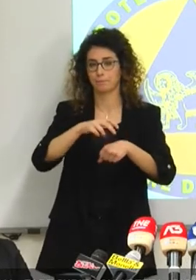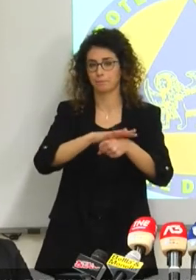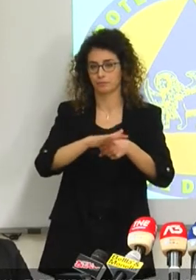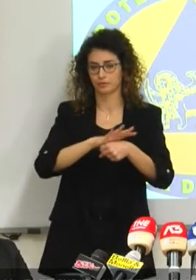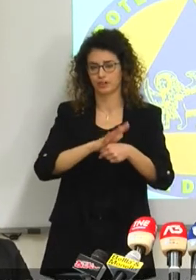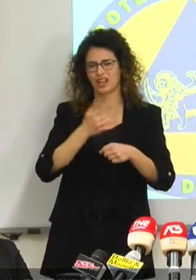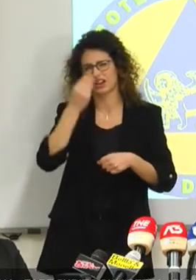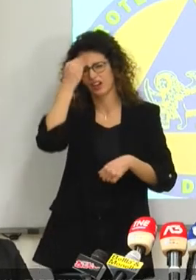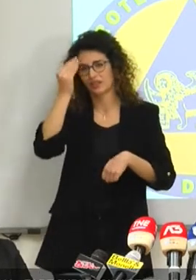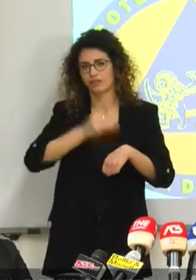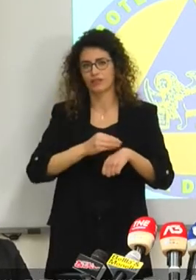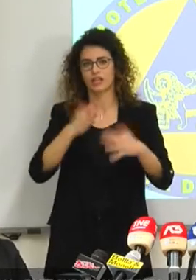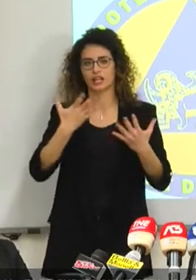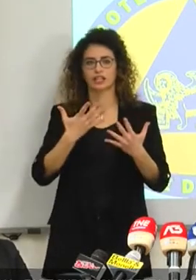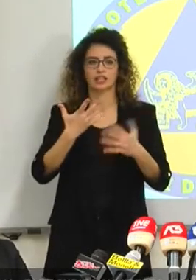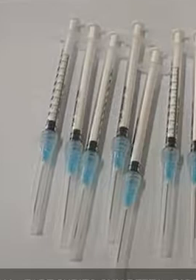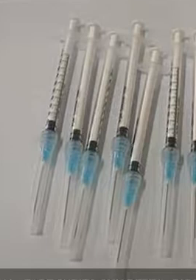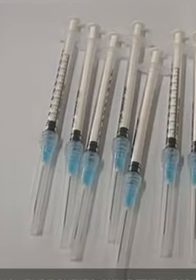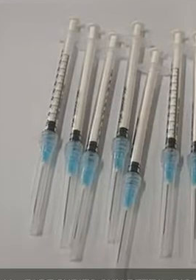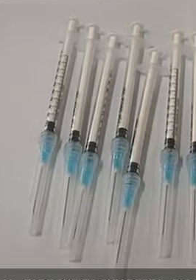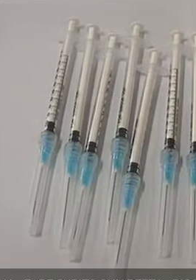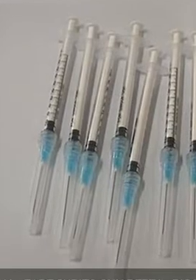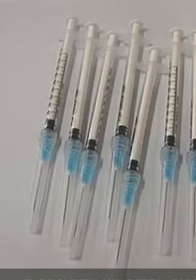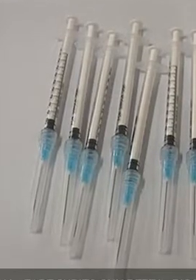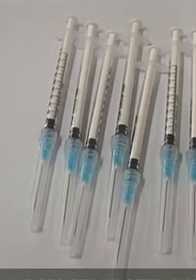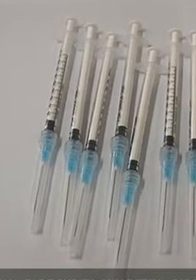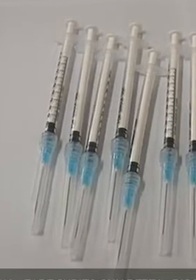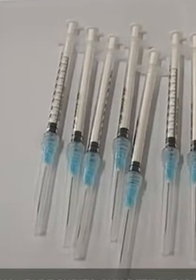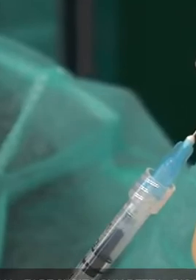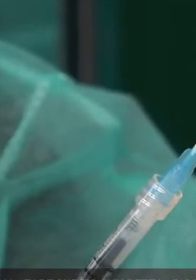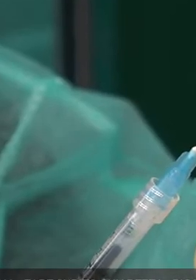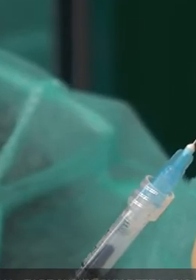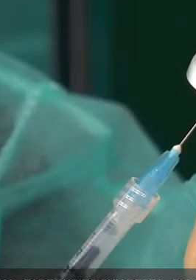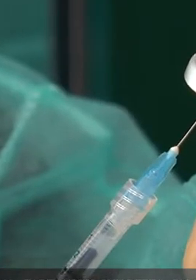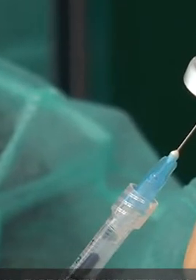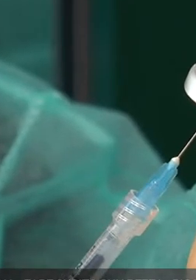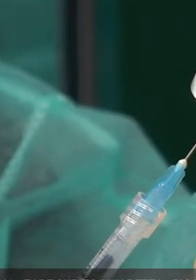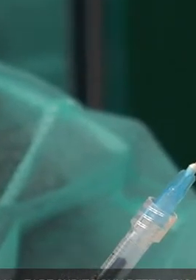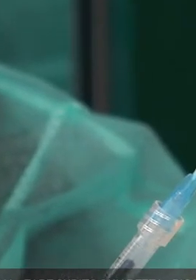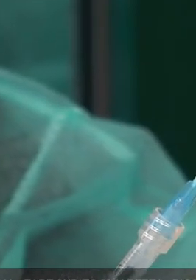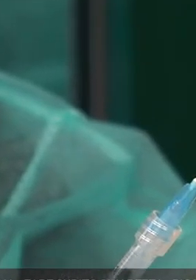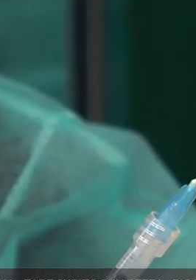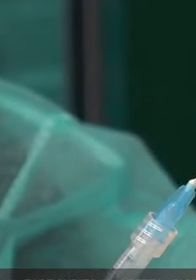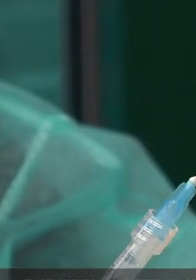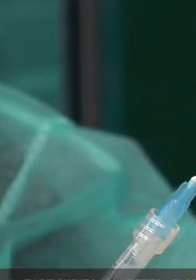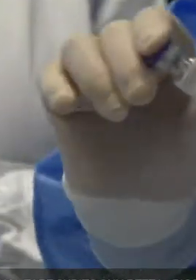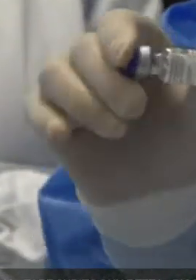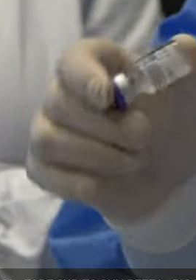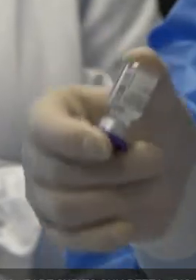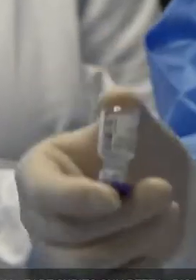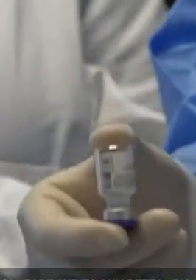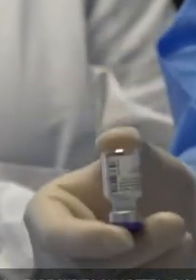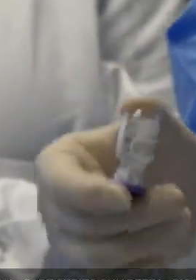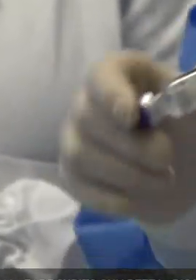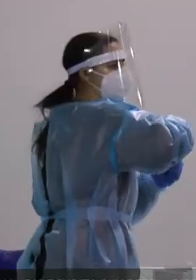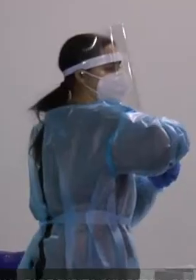al giorno, sono 30.000 vaccini al giorno. La macchina, quella della potenza di fuoco, alla fine non è mai partita. Troppe docce fredde, come le ha